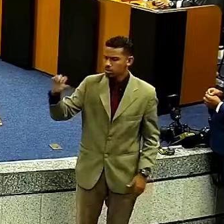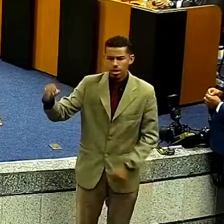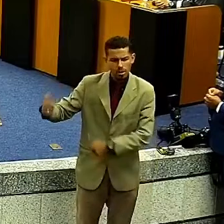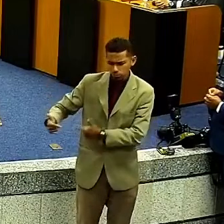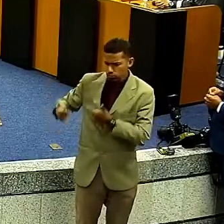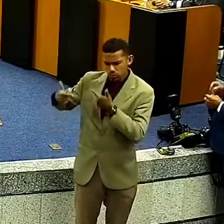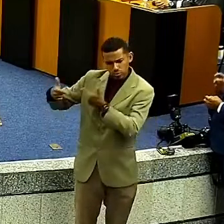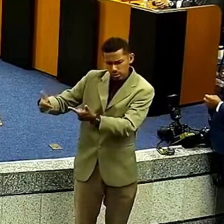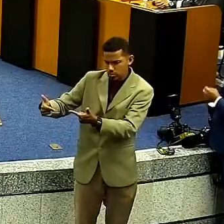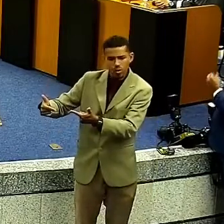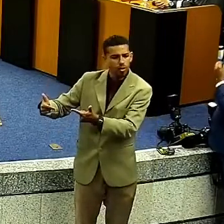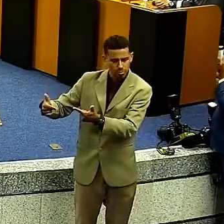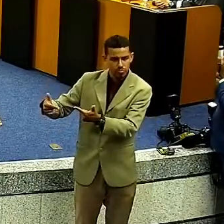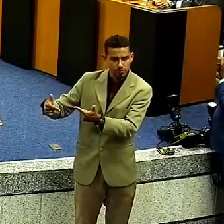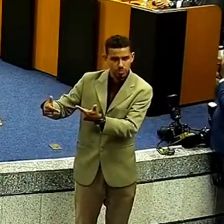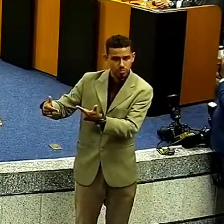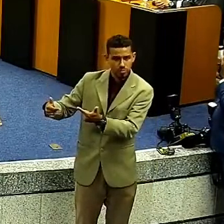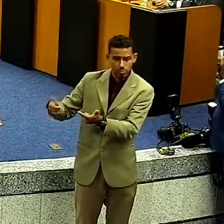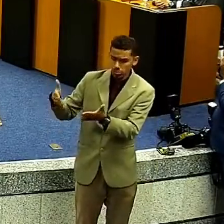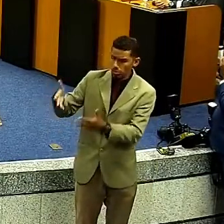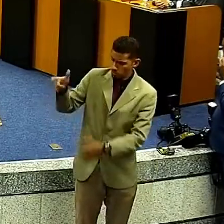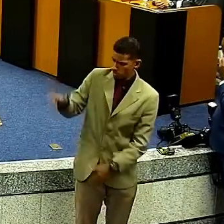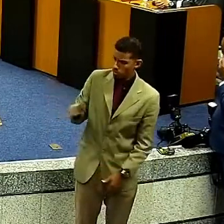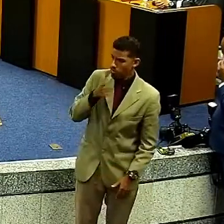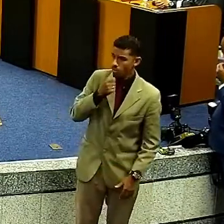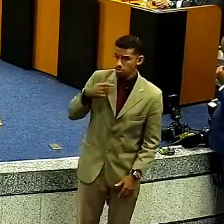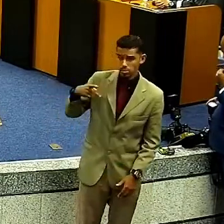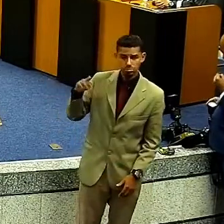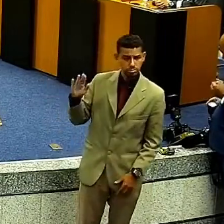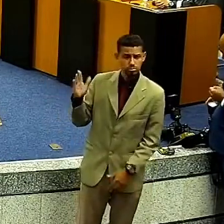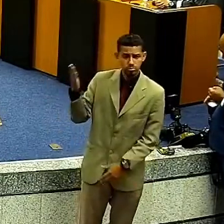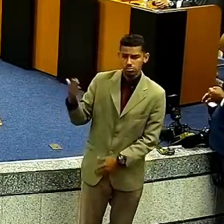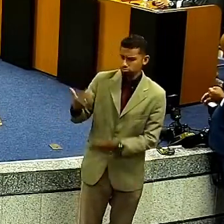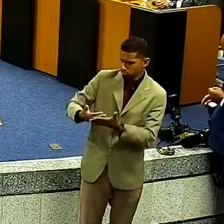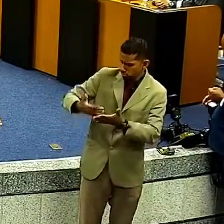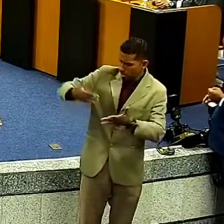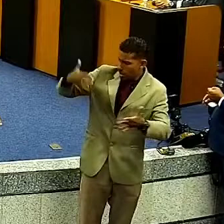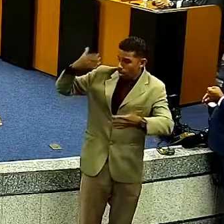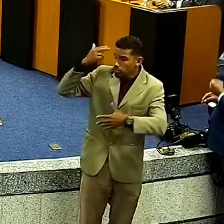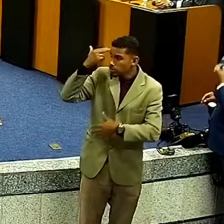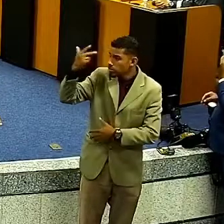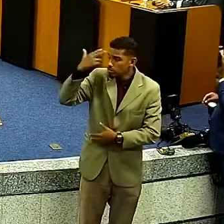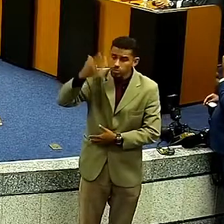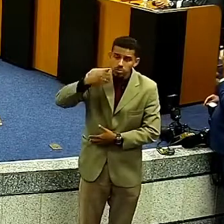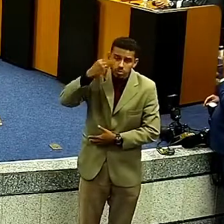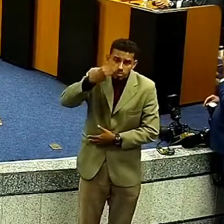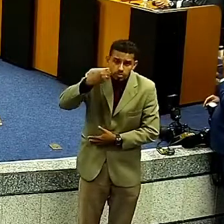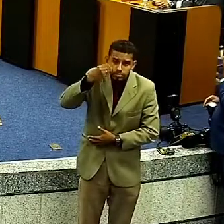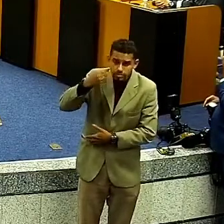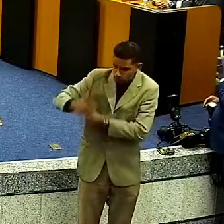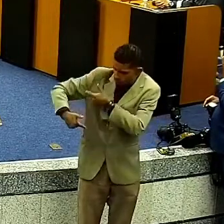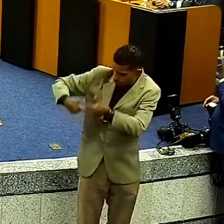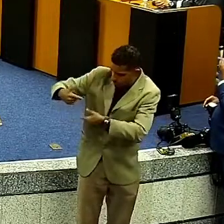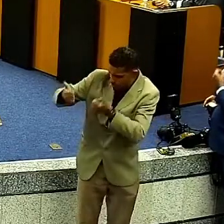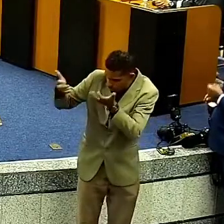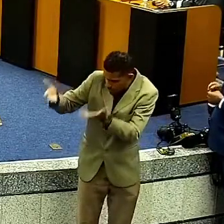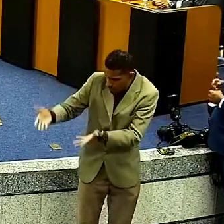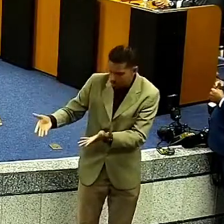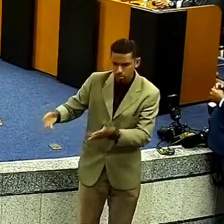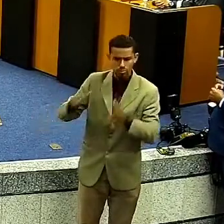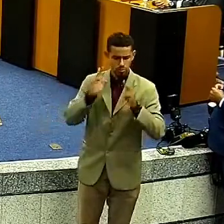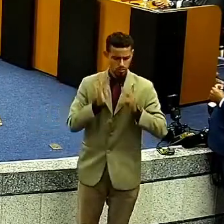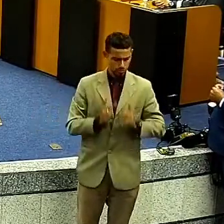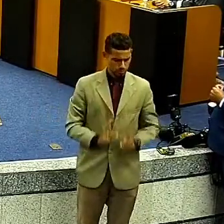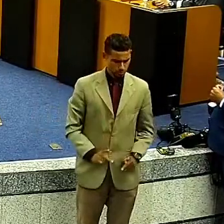nessa nova missão o homem público além da sua história da sua dignidade da sua altivez da sua